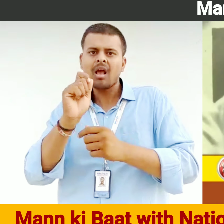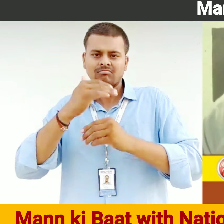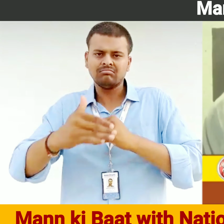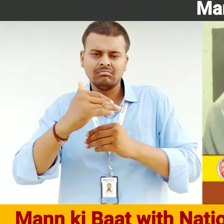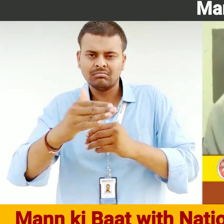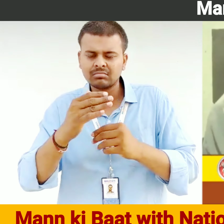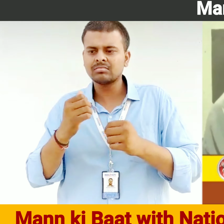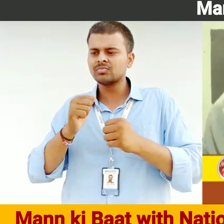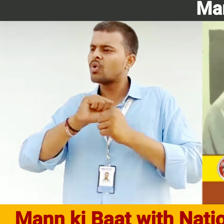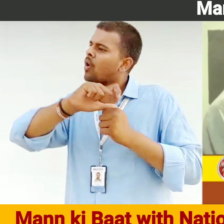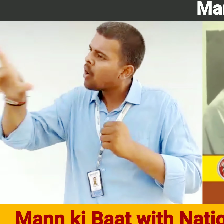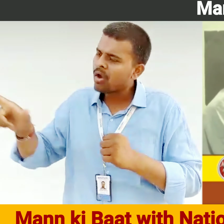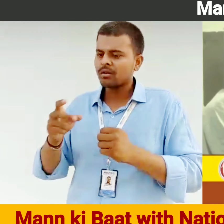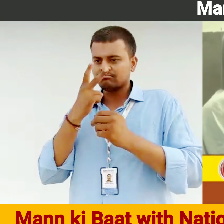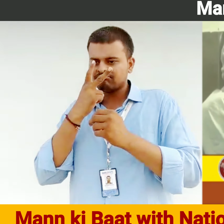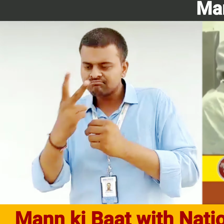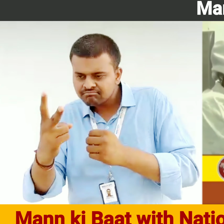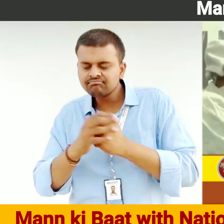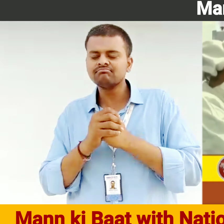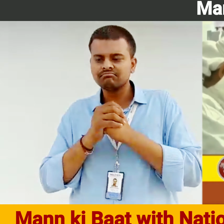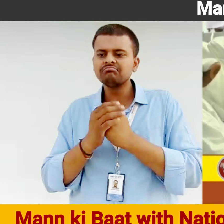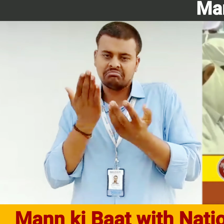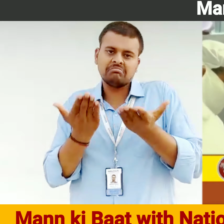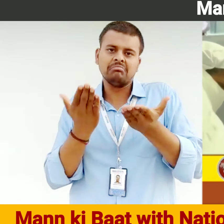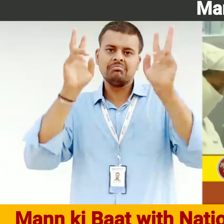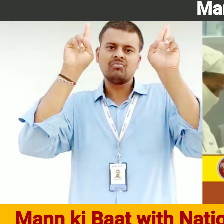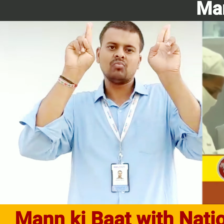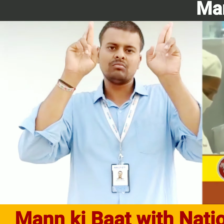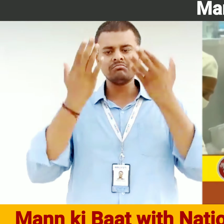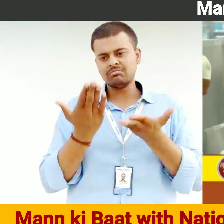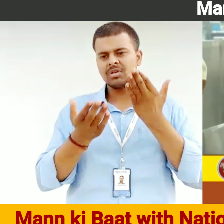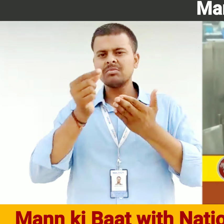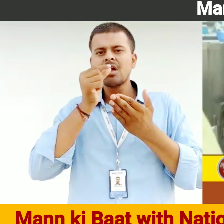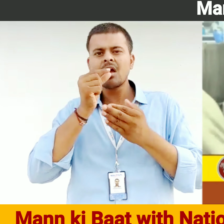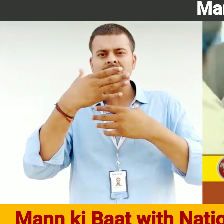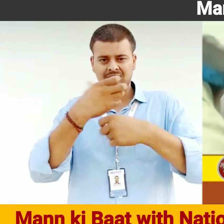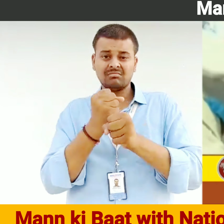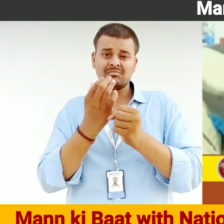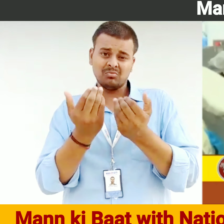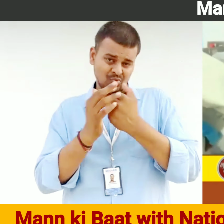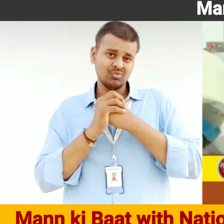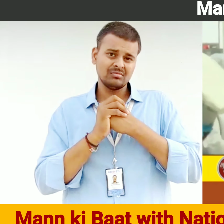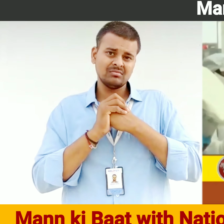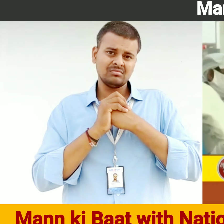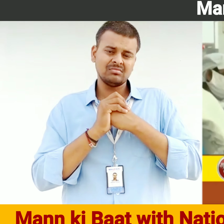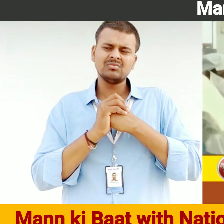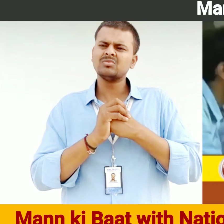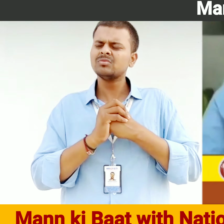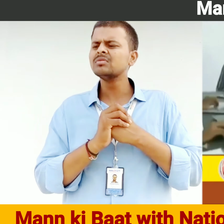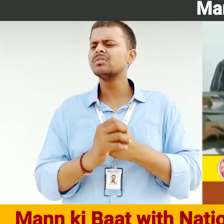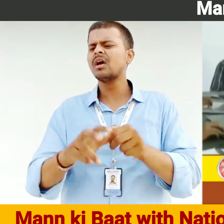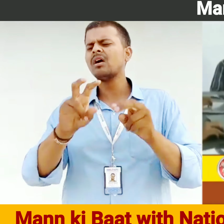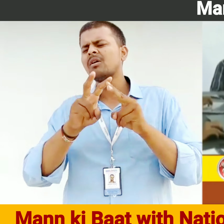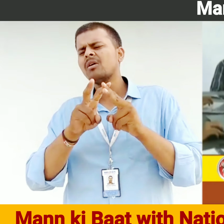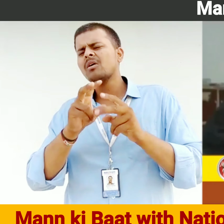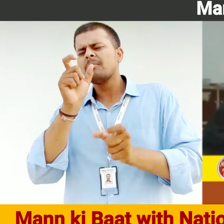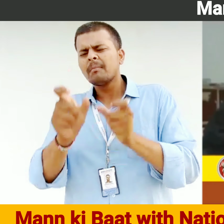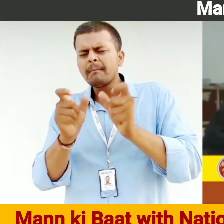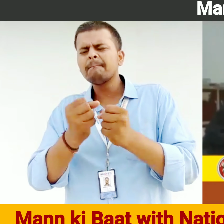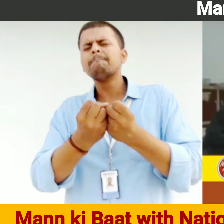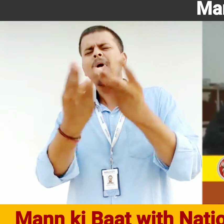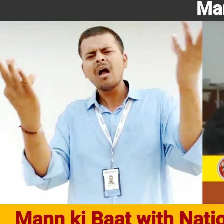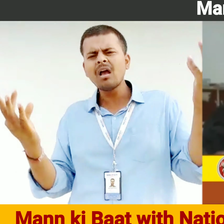है। हजारों सालों की मानव जात की यात्रा लगातार इनोवेशन से ही इतने आधुनिक दौर